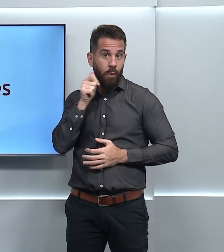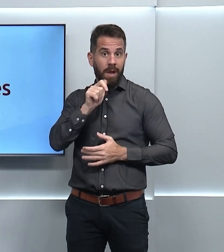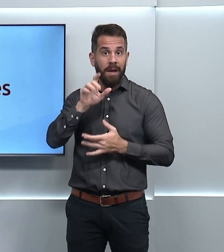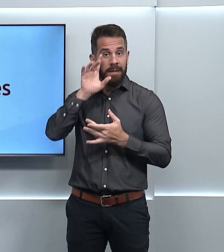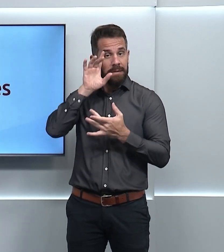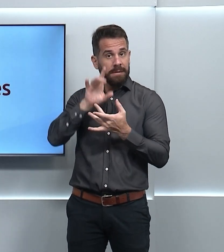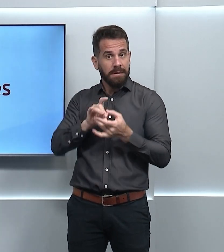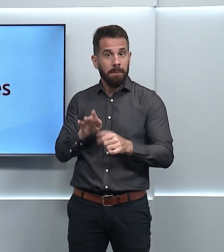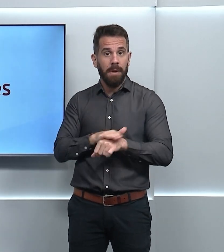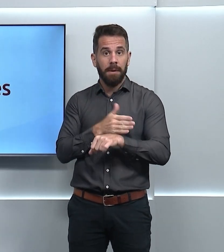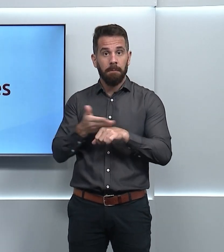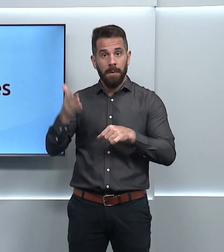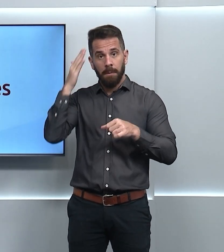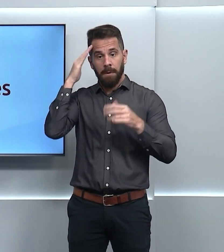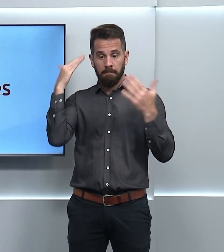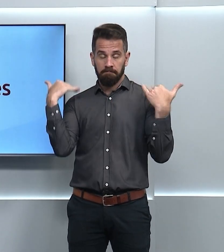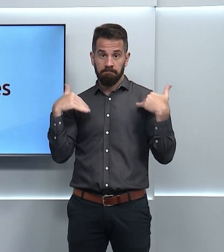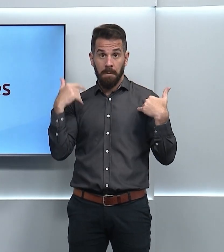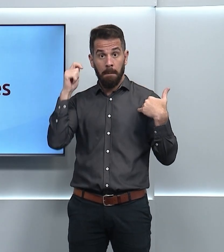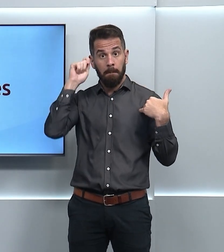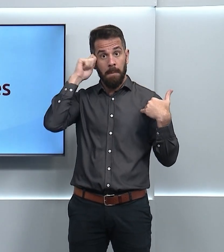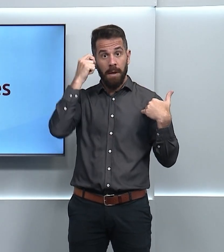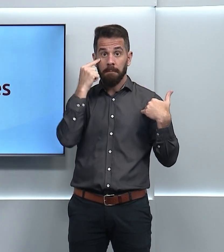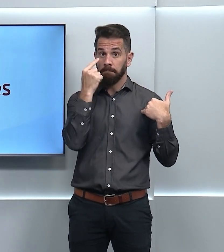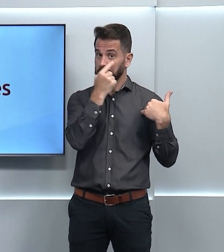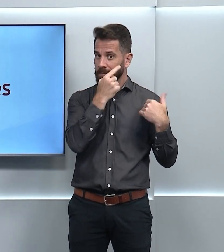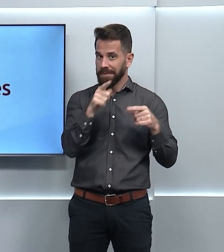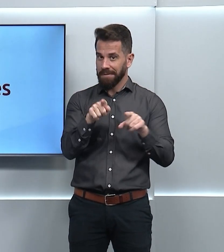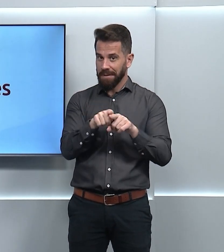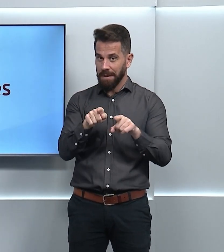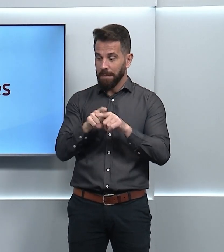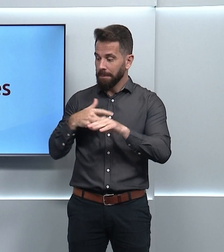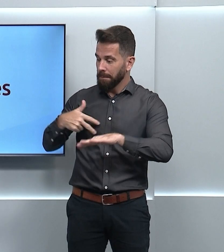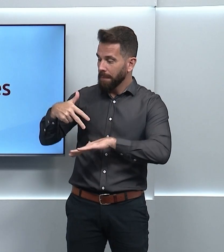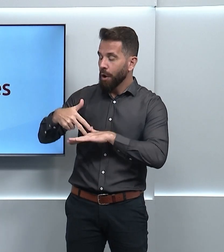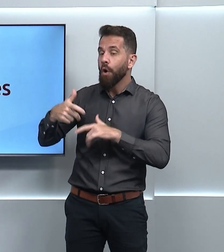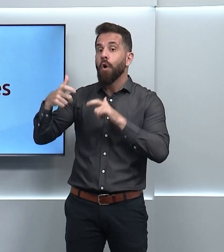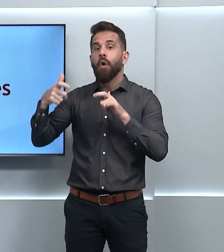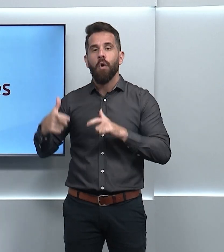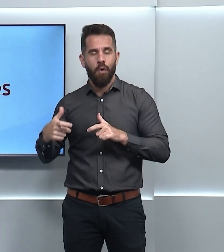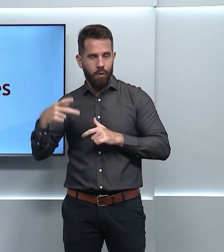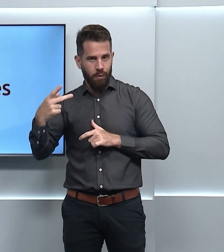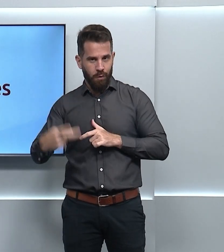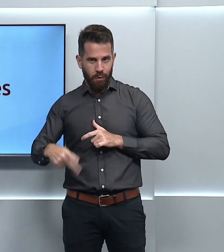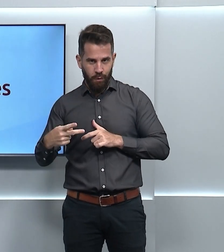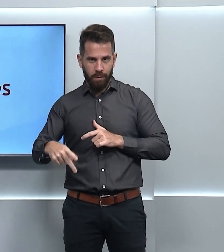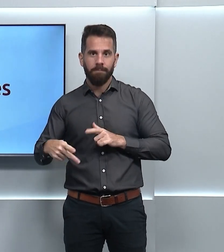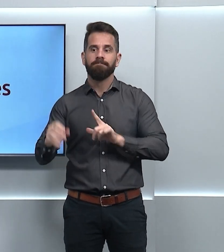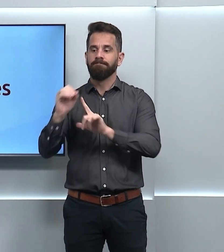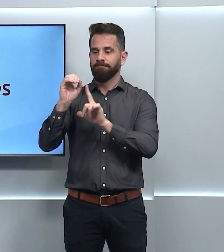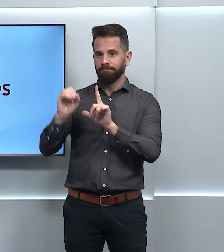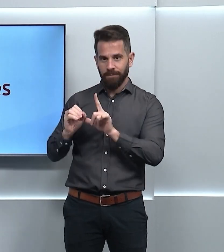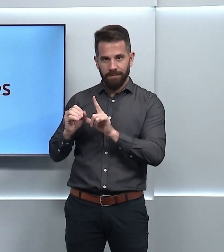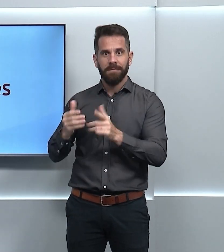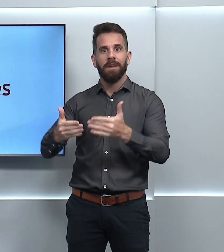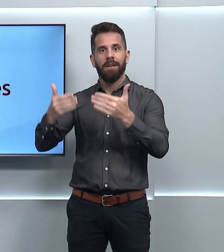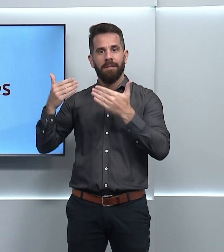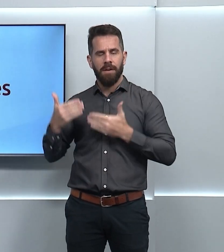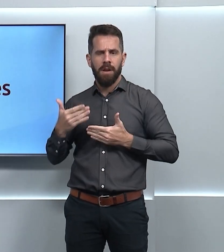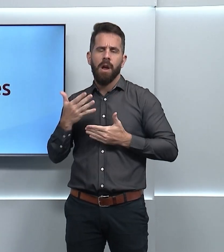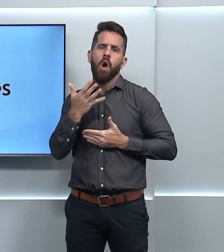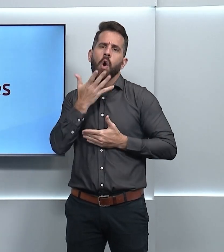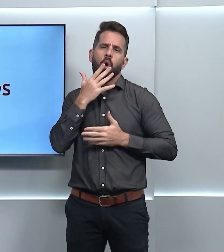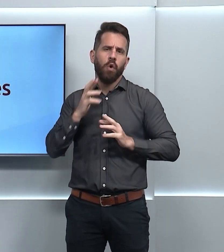cabelos escuros e abaixo dos ombros, olhos também escuros, e estou de pé aqui no estúdio da